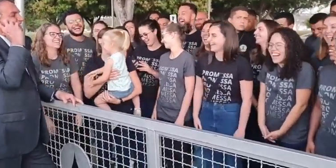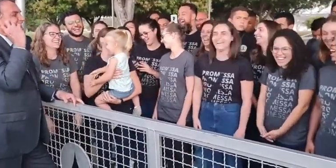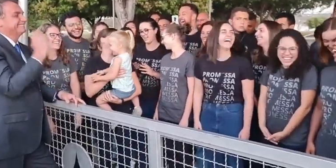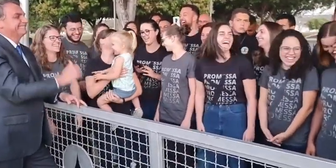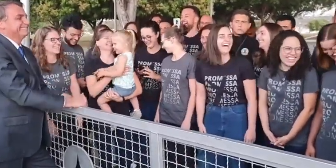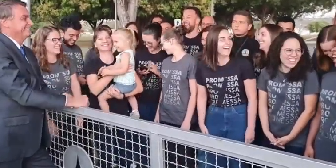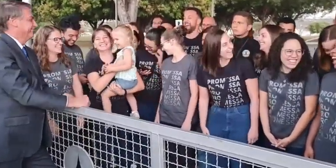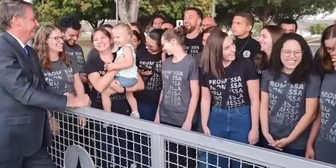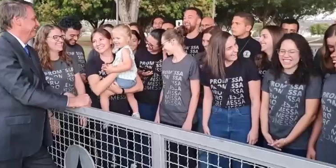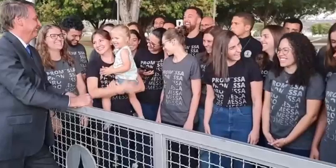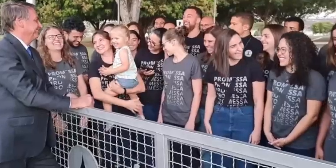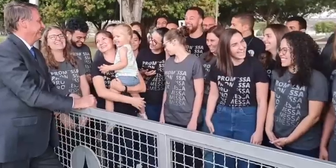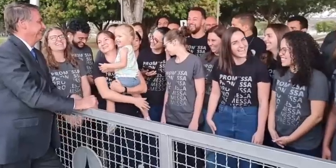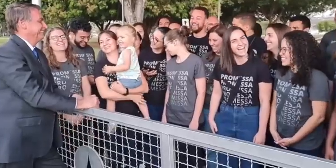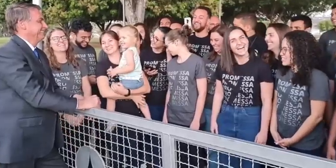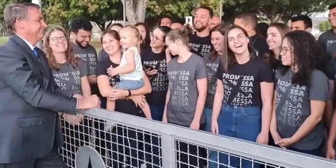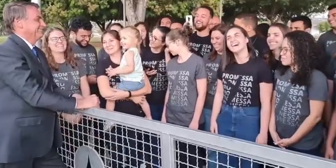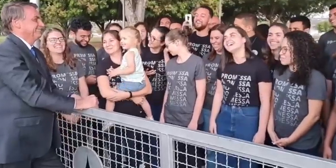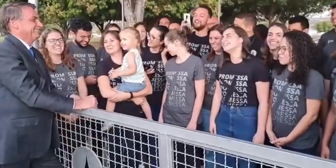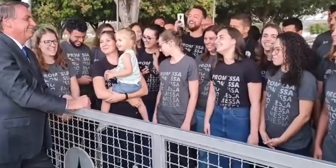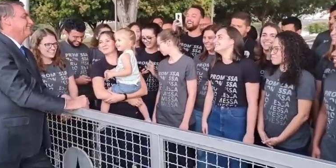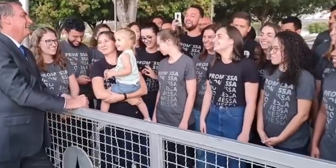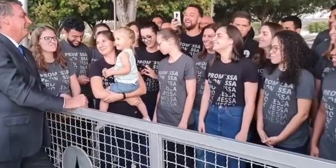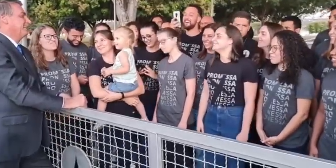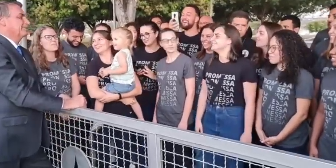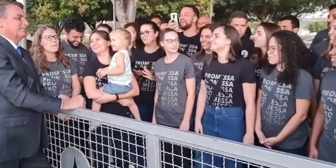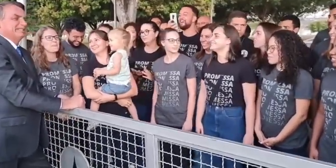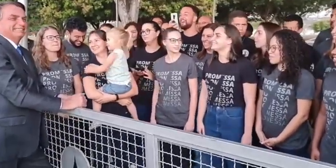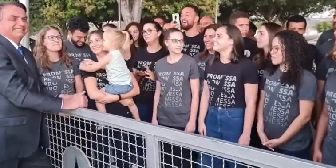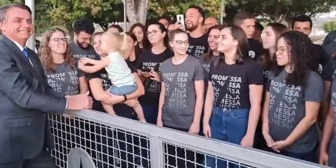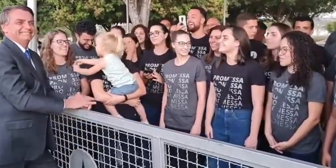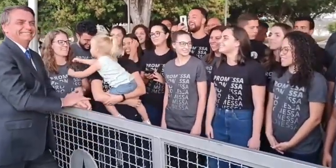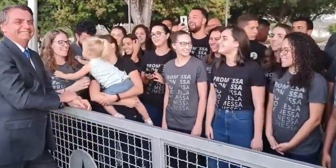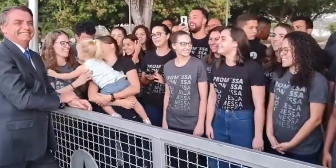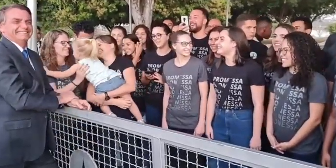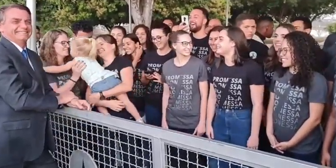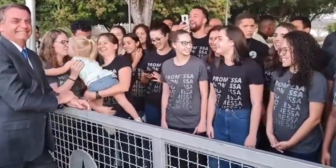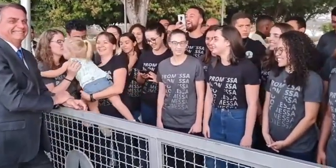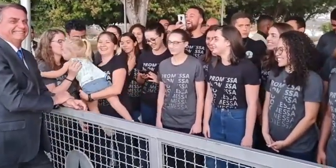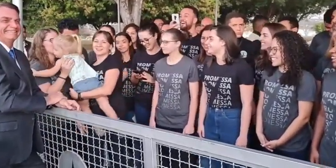falar. E aí, galera gostosa?